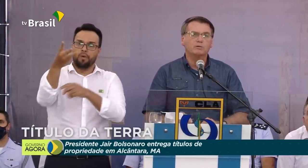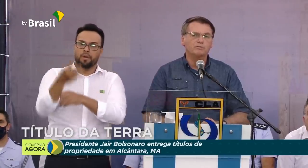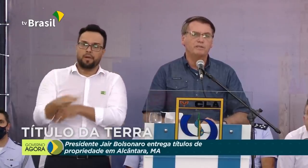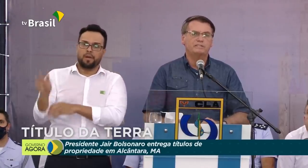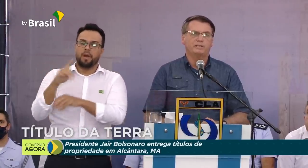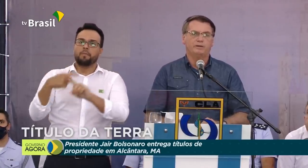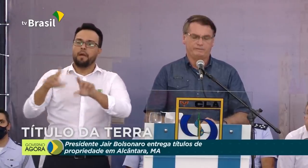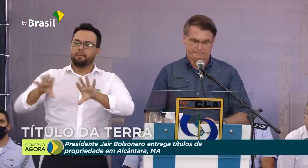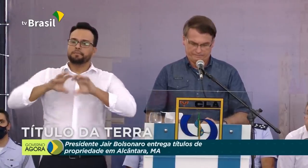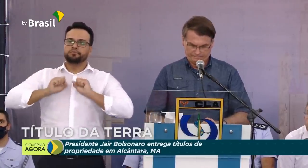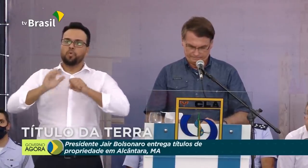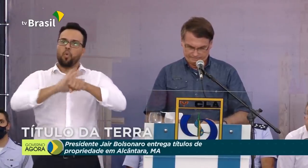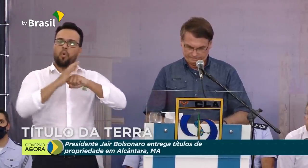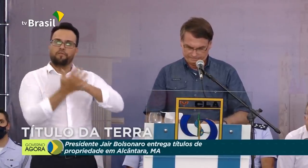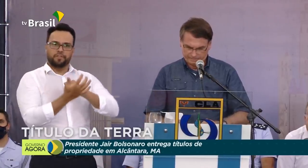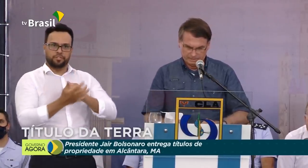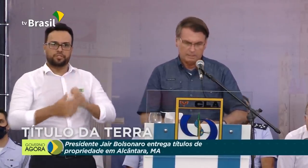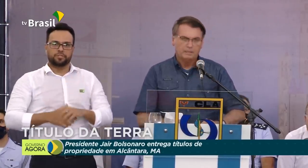da Covid-19.